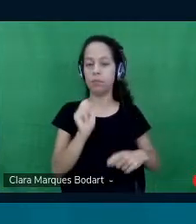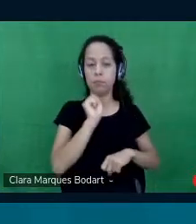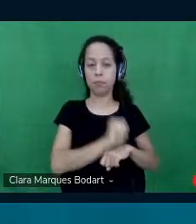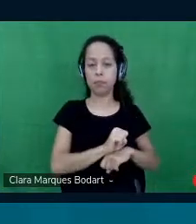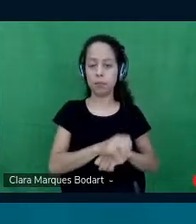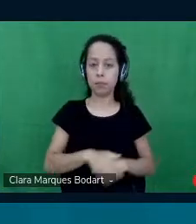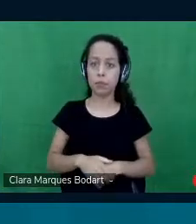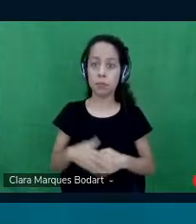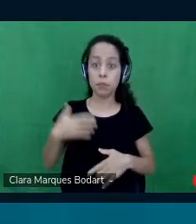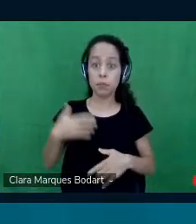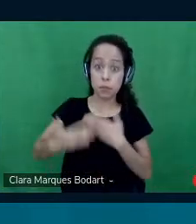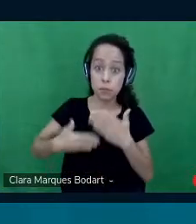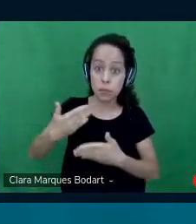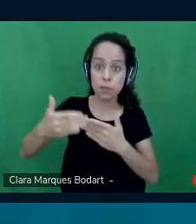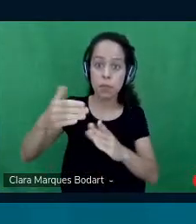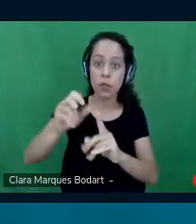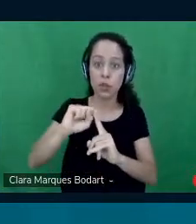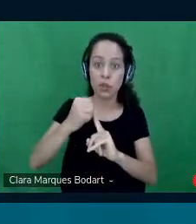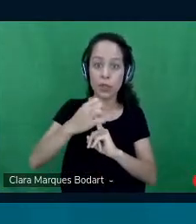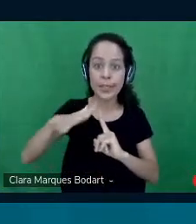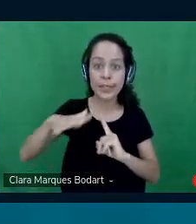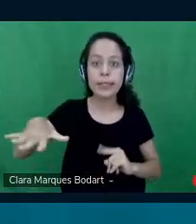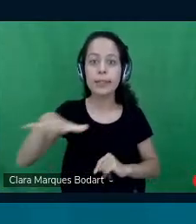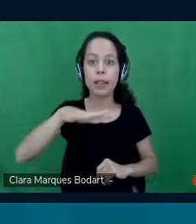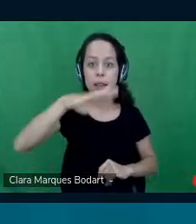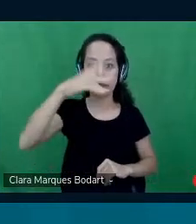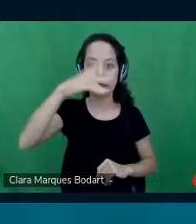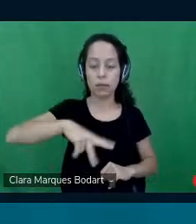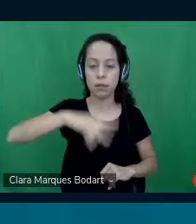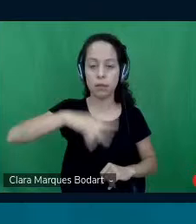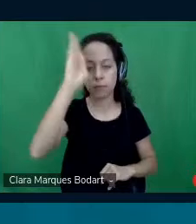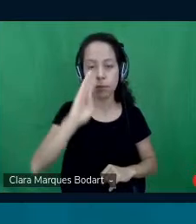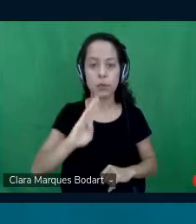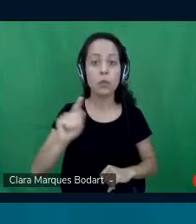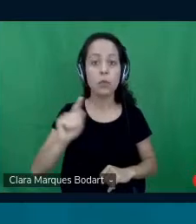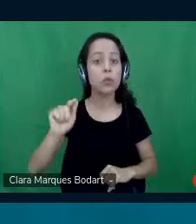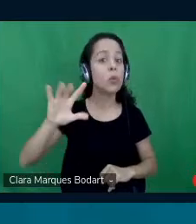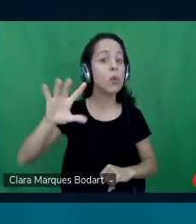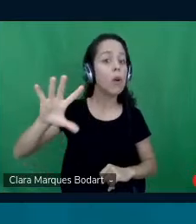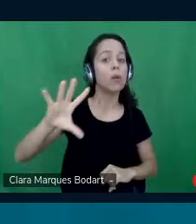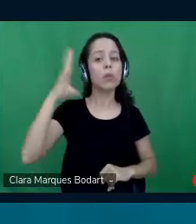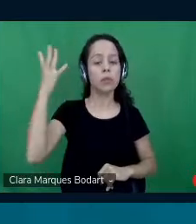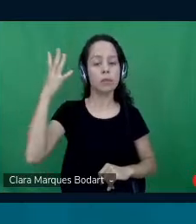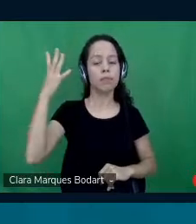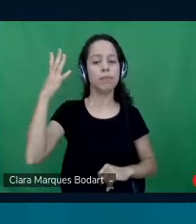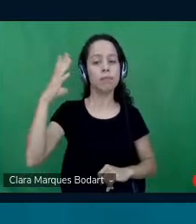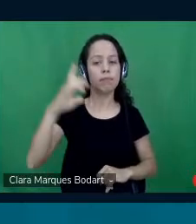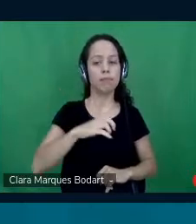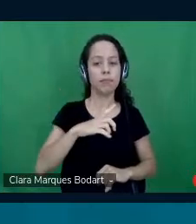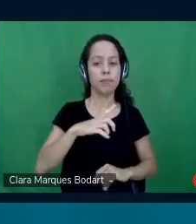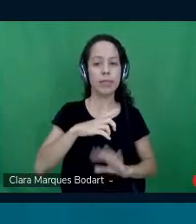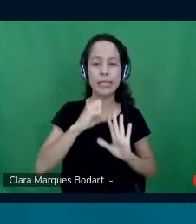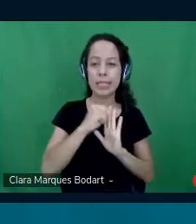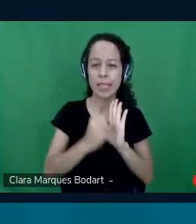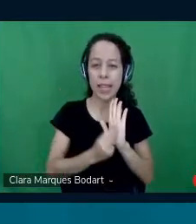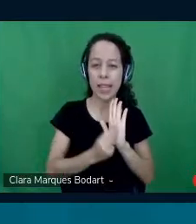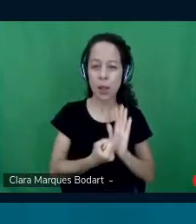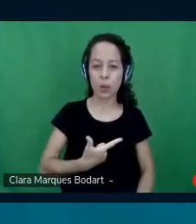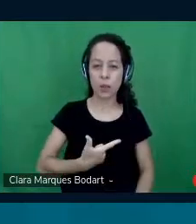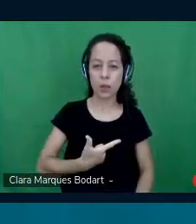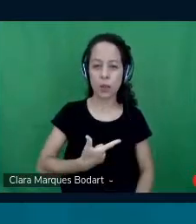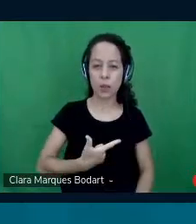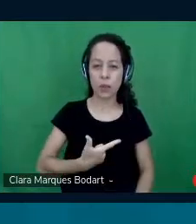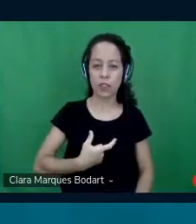sociedade brasileira, isso fez com que nós chegássemos no final, né, ao final do século XX,